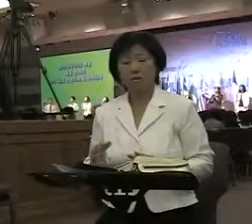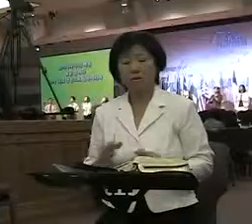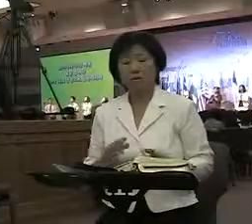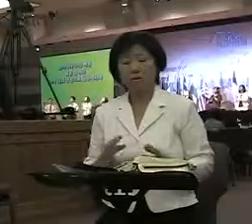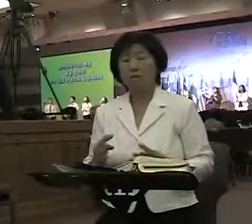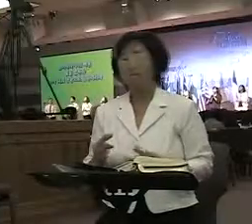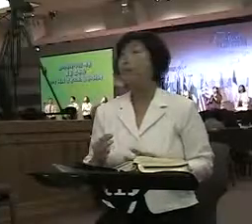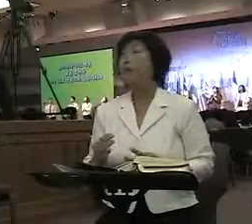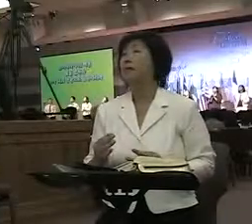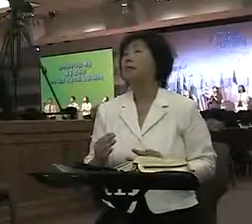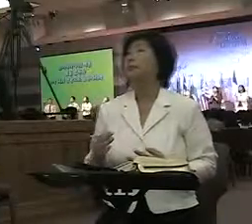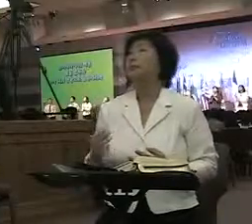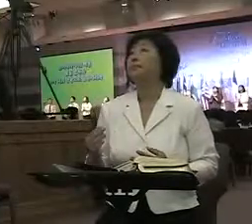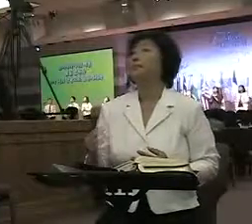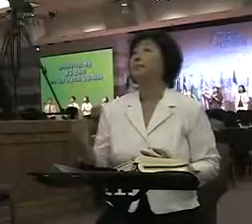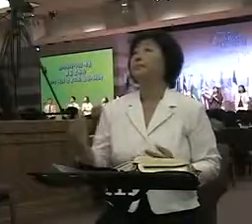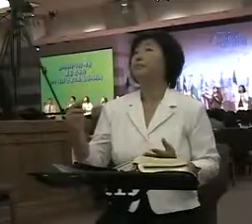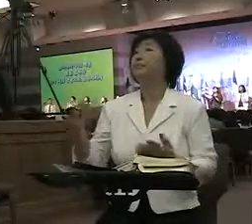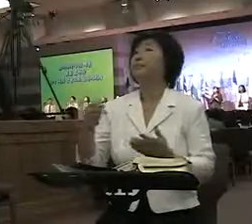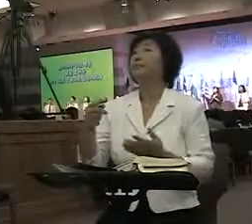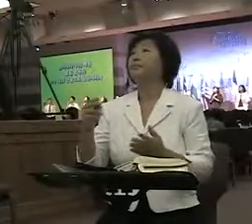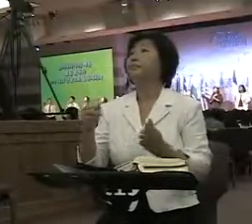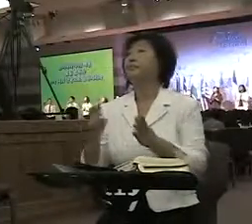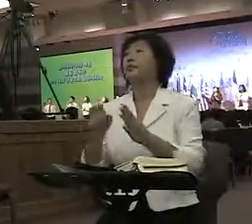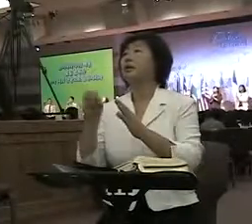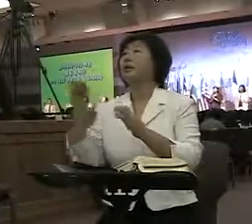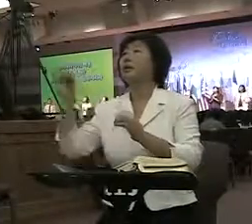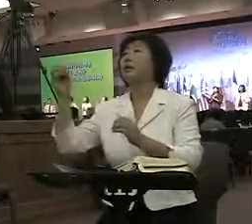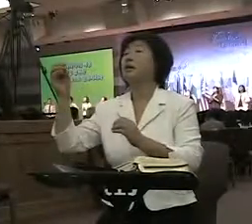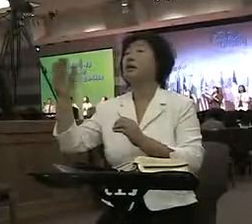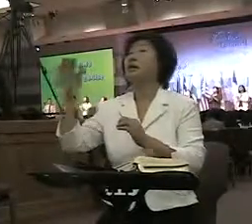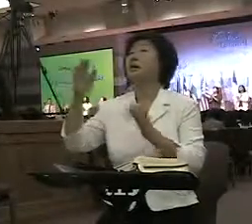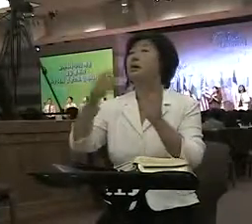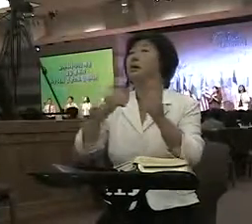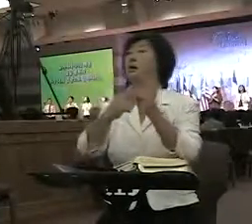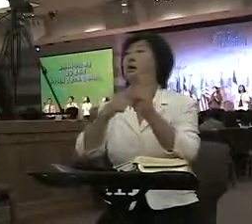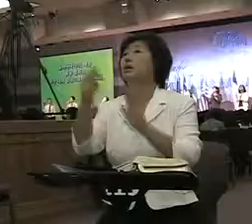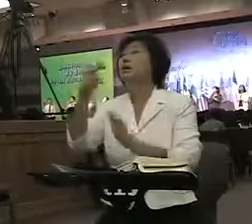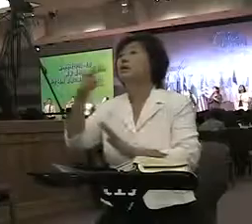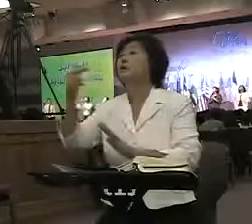일어나라 주의 백성 빛을 발하라.